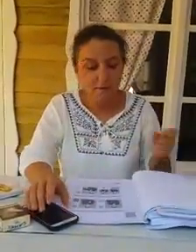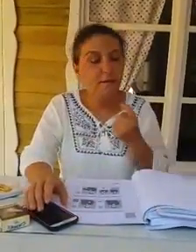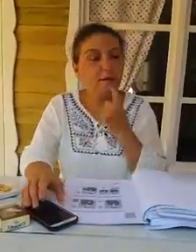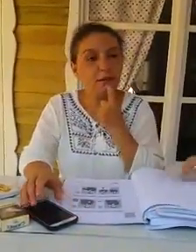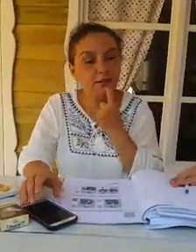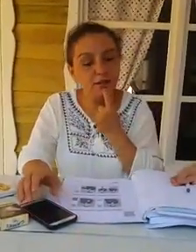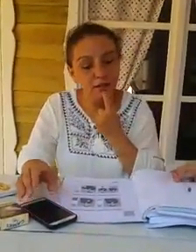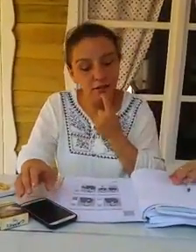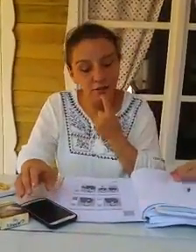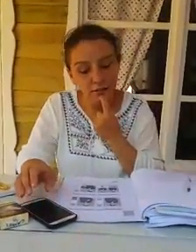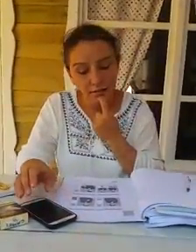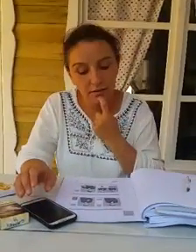Yıl.